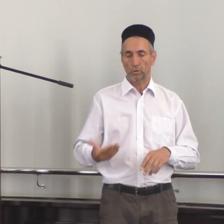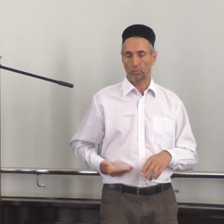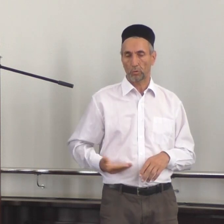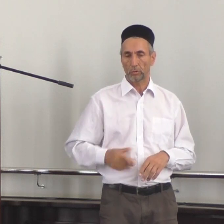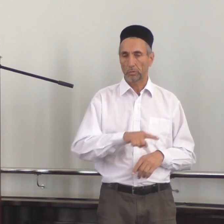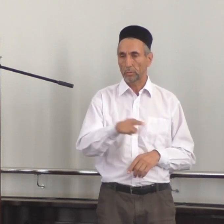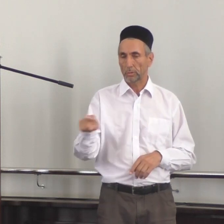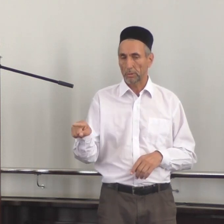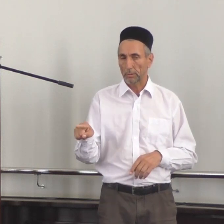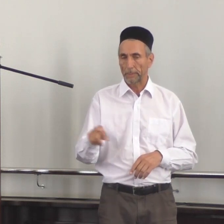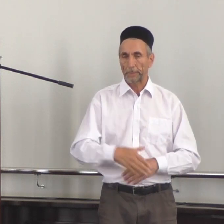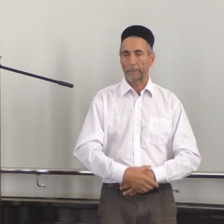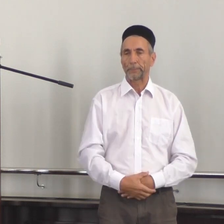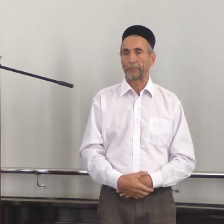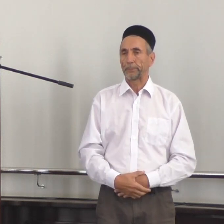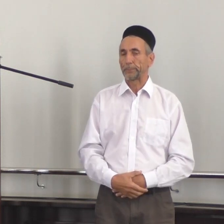yaşı,